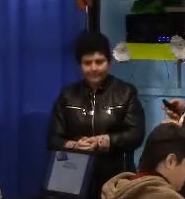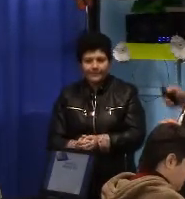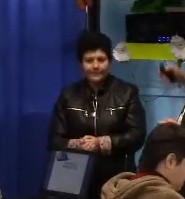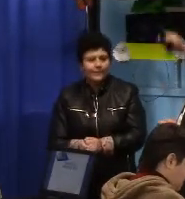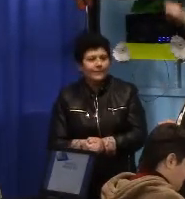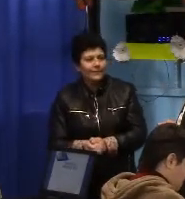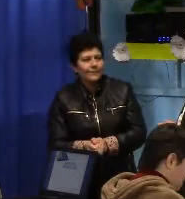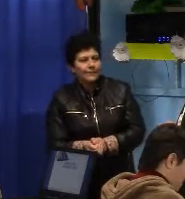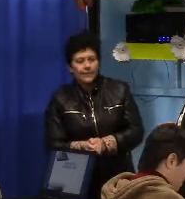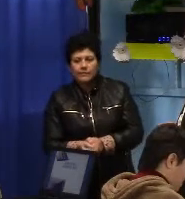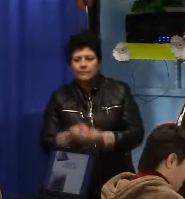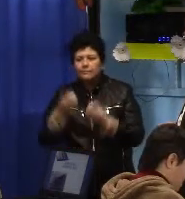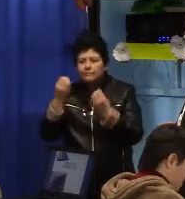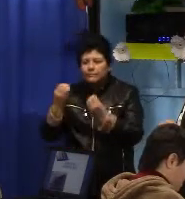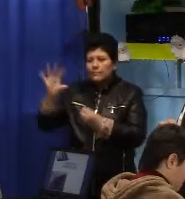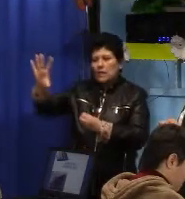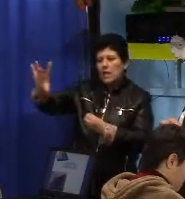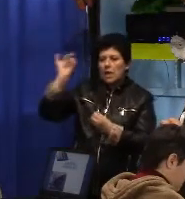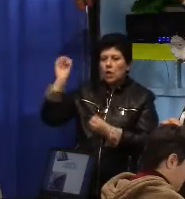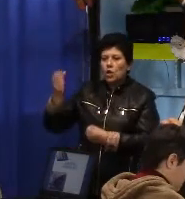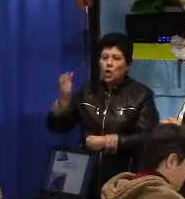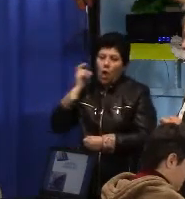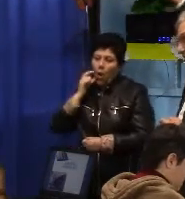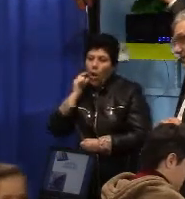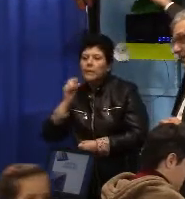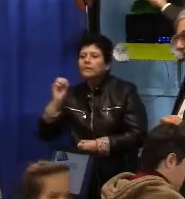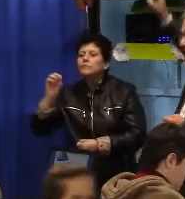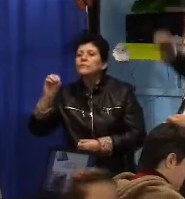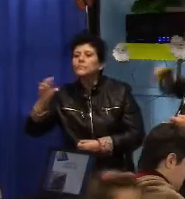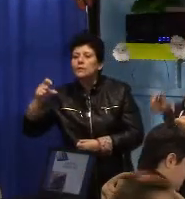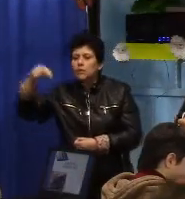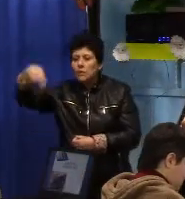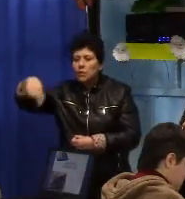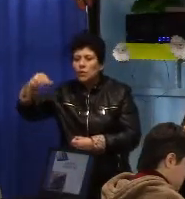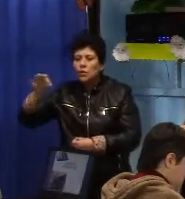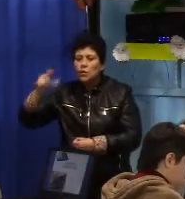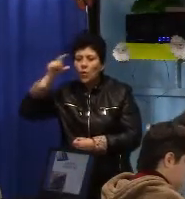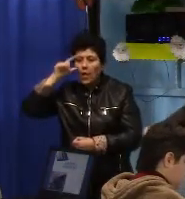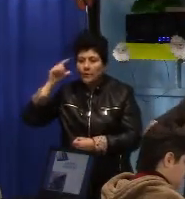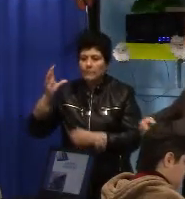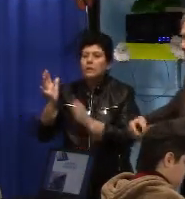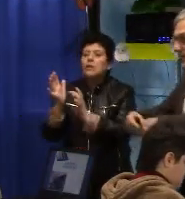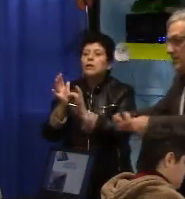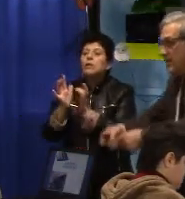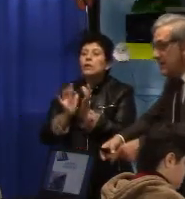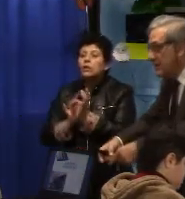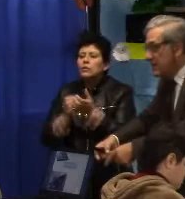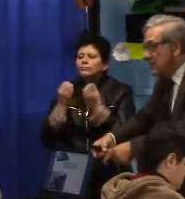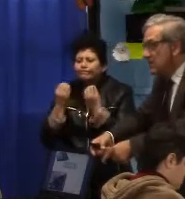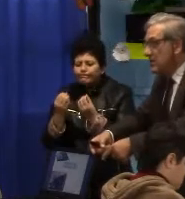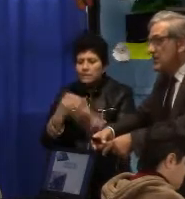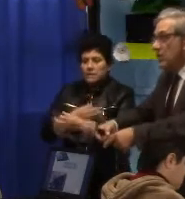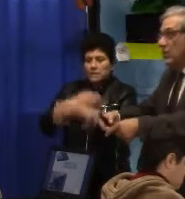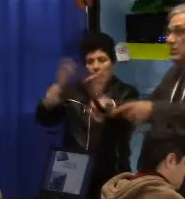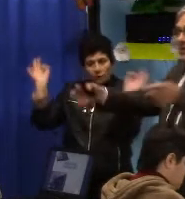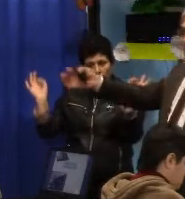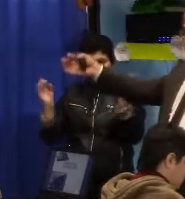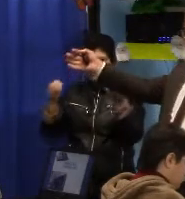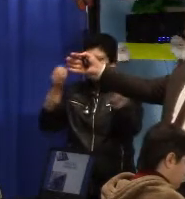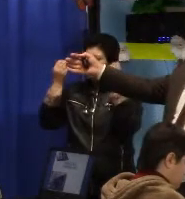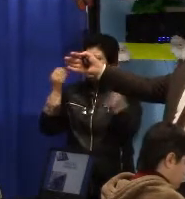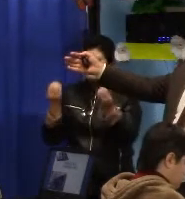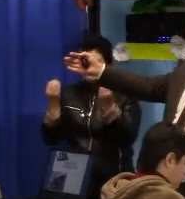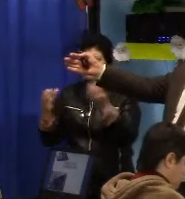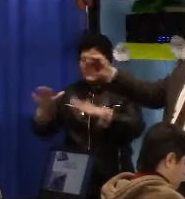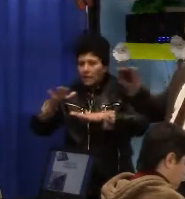Ahí está. Eligió a Noé. Y se salvó la familia. Pero sus descendientes otra